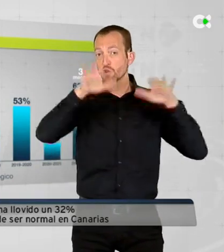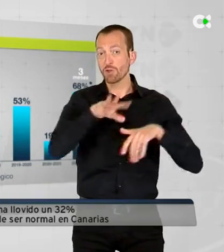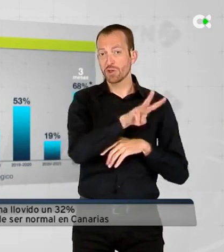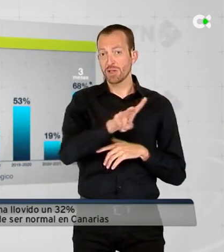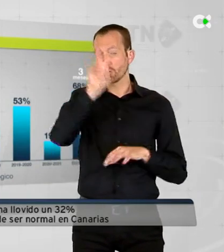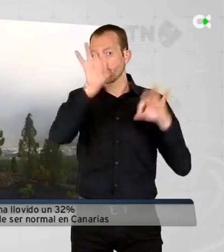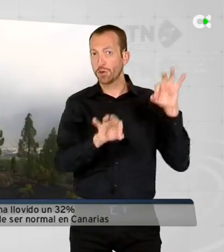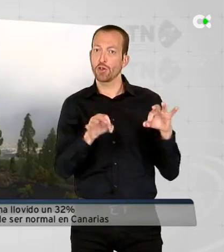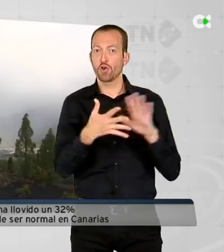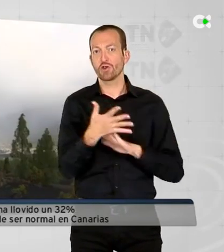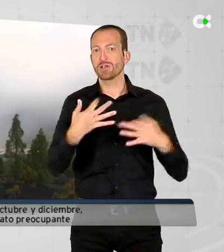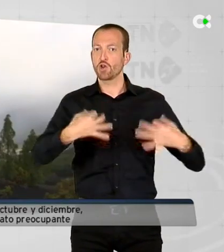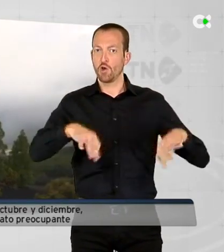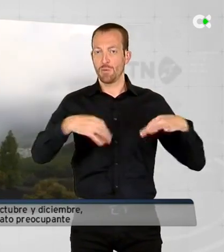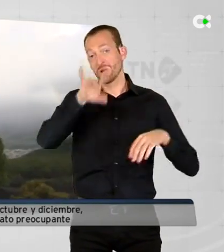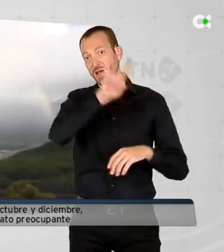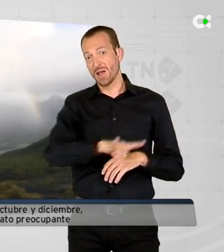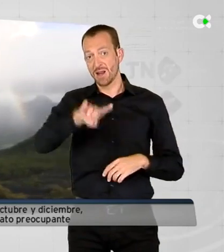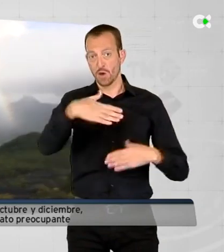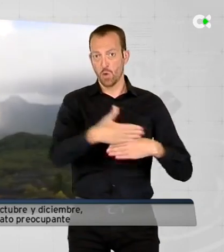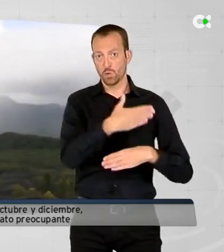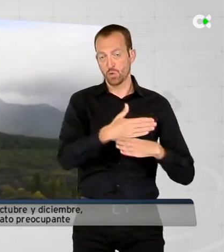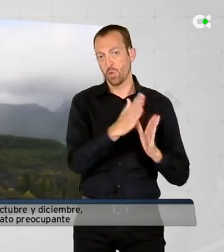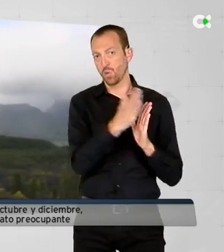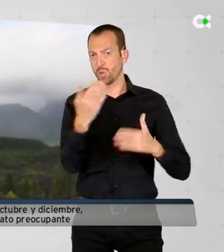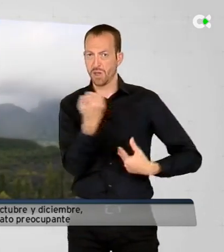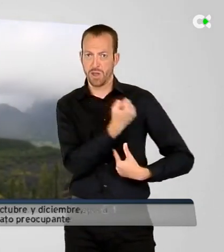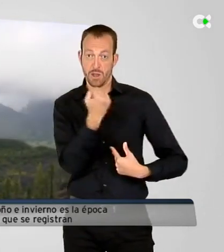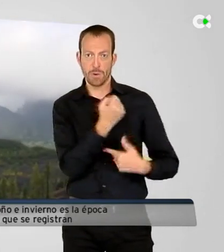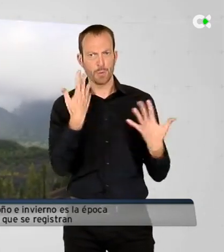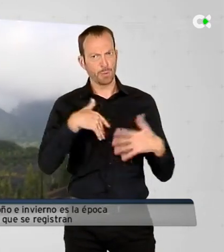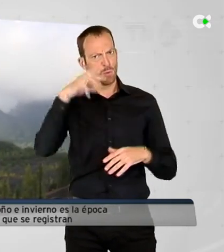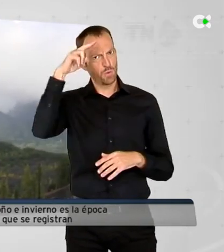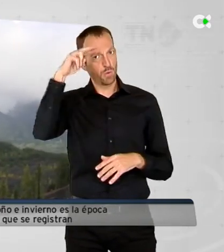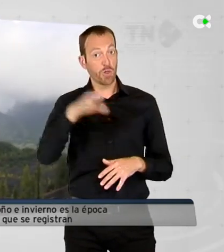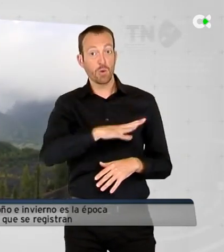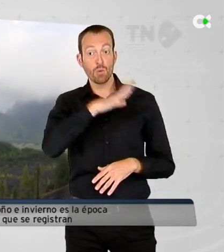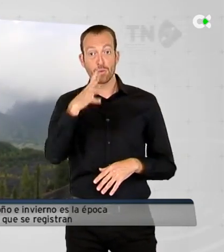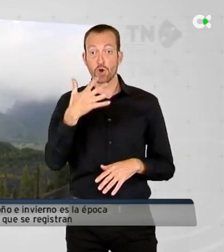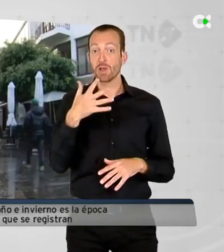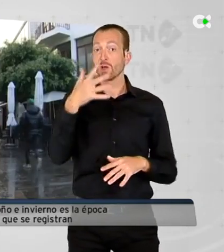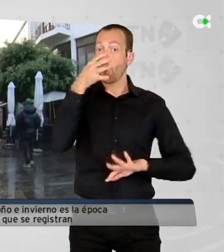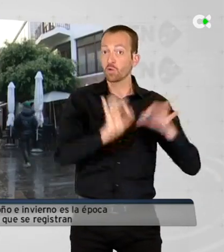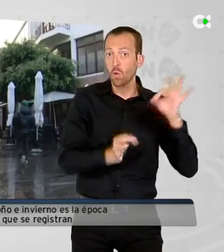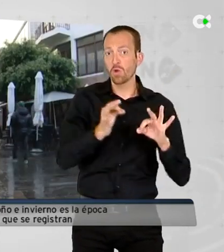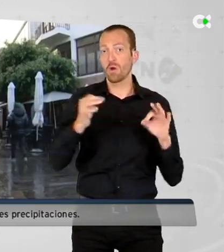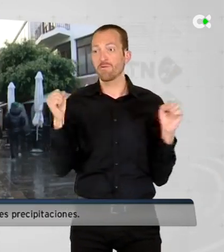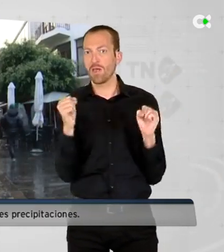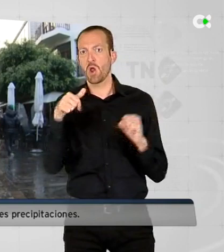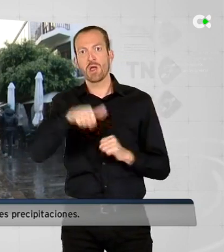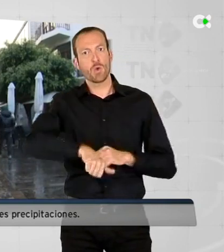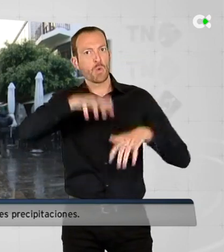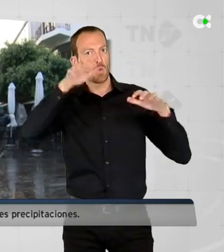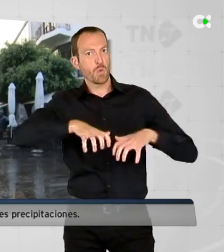de lo que suele ser normal en Canarias entre octubre y diciembre. Un dato preocupante, porque el otoño e invierno es la época en la que se